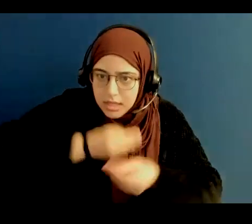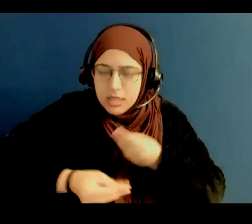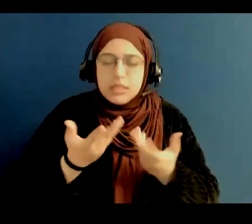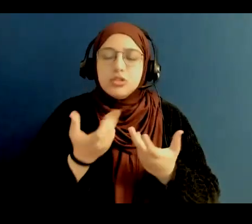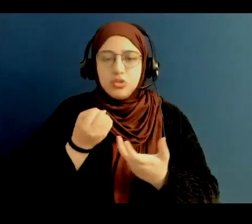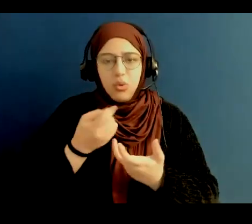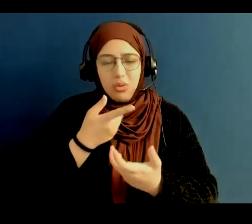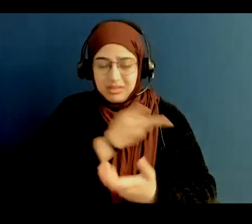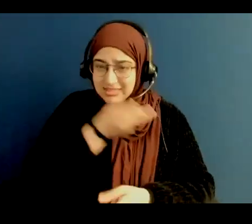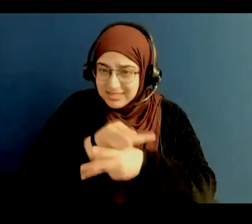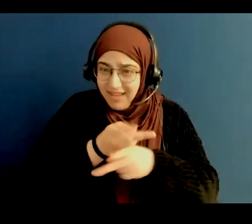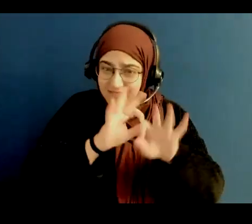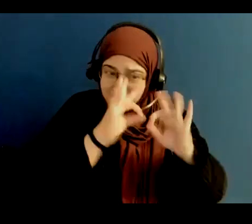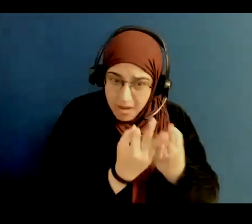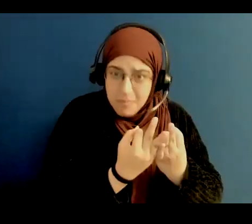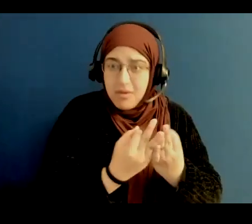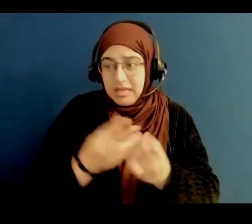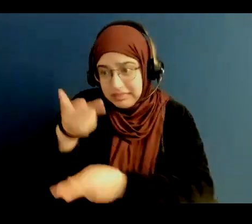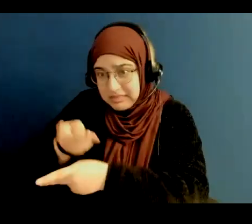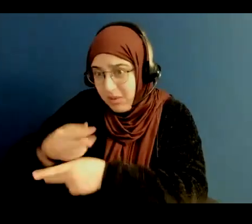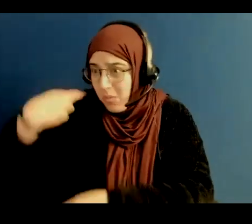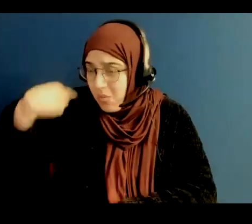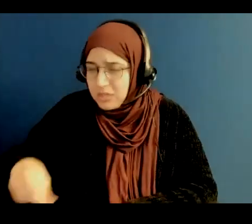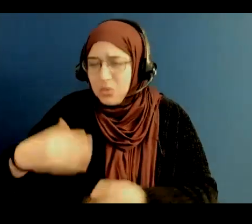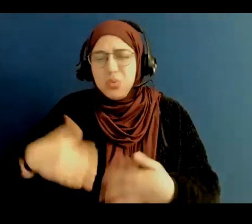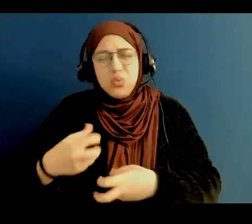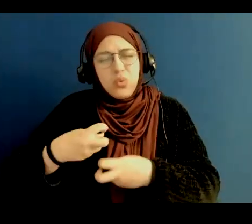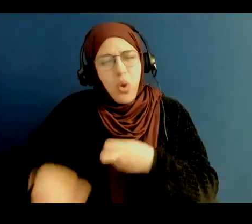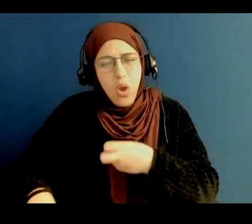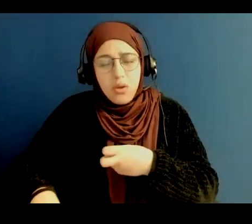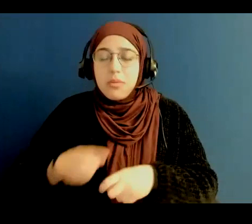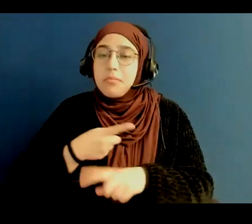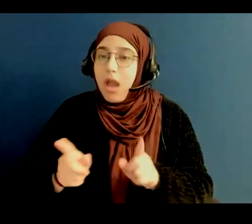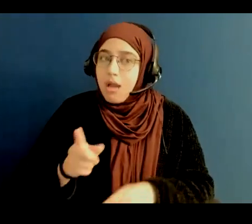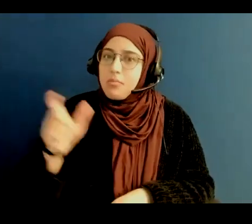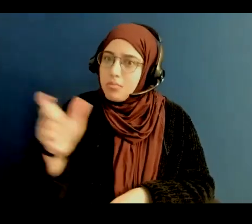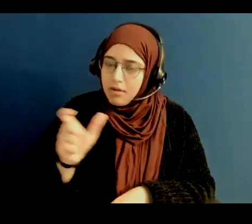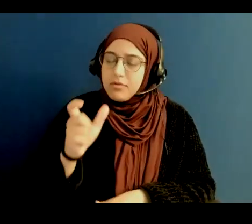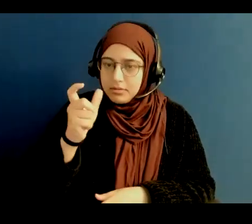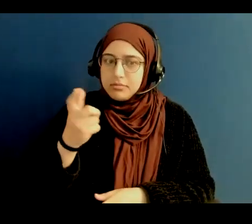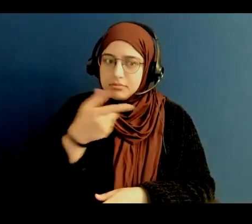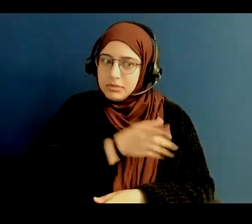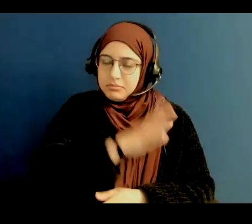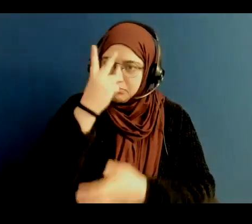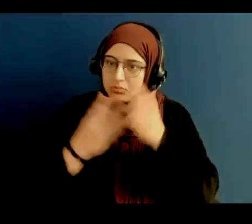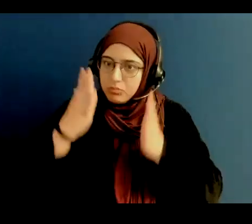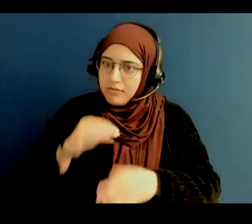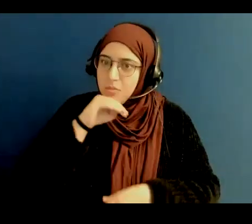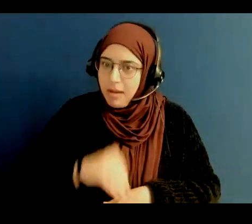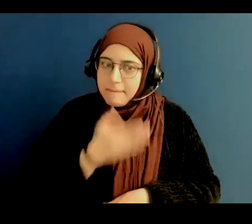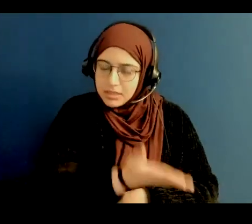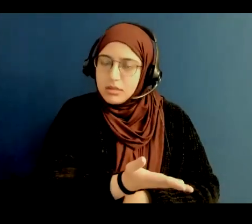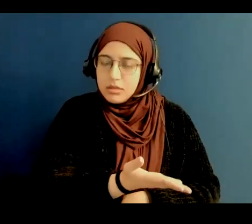religion is extremely, extremely hard. And the Prophet ﷺ was able to do all of these things